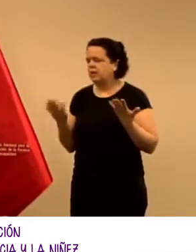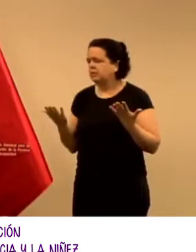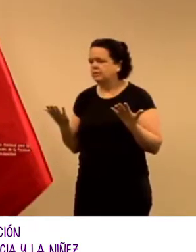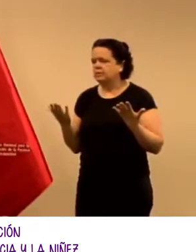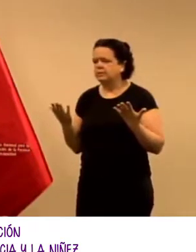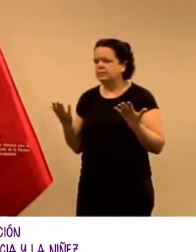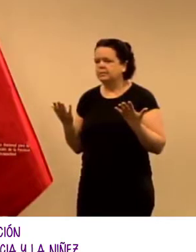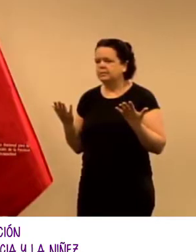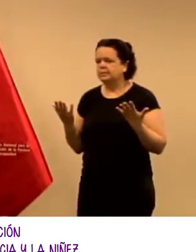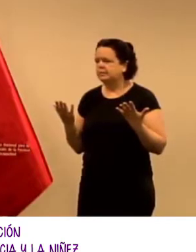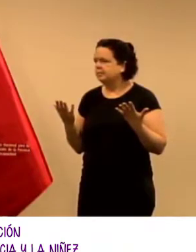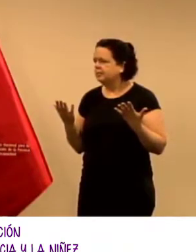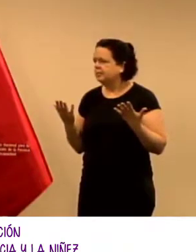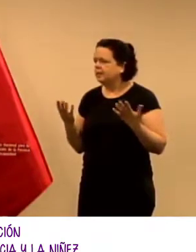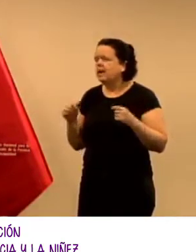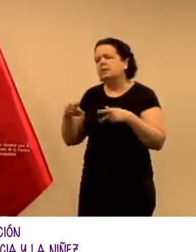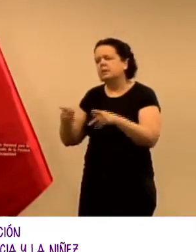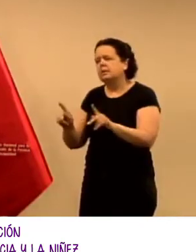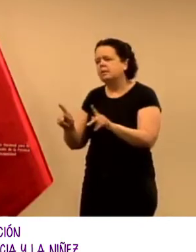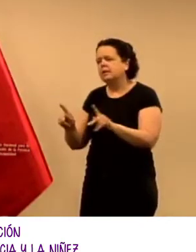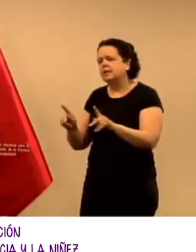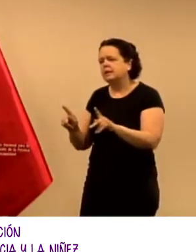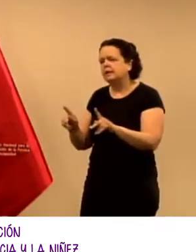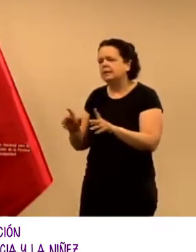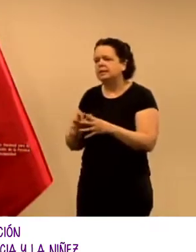hacerla. Eso nos permite...